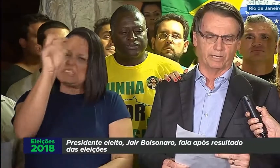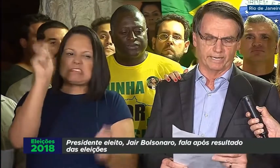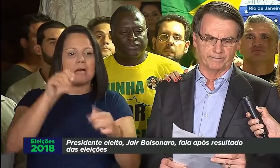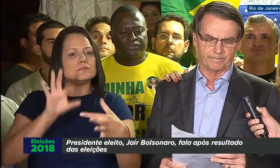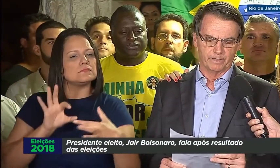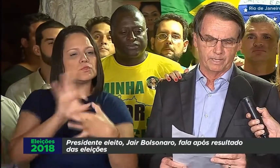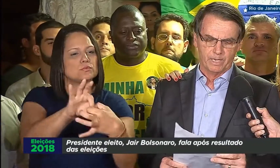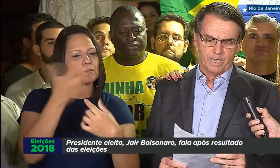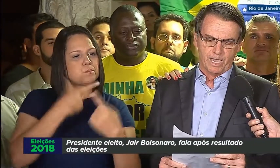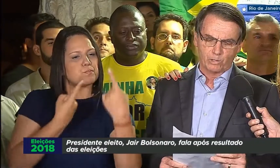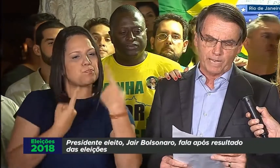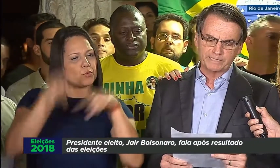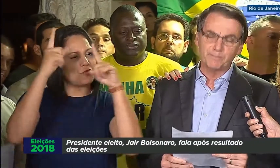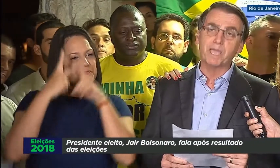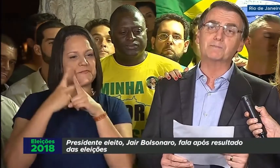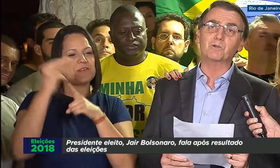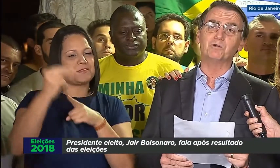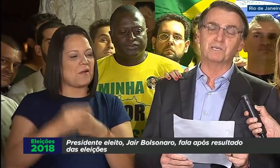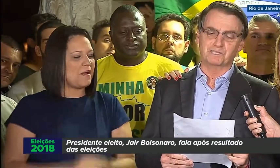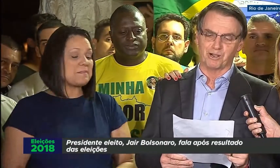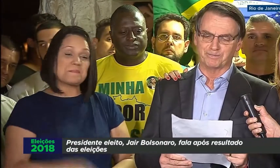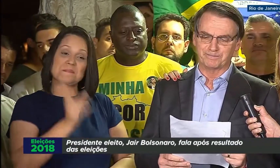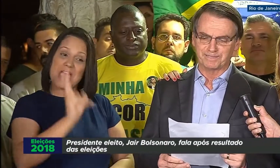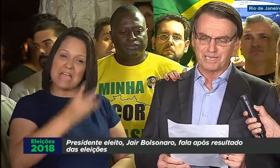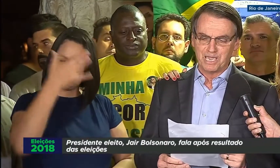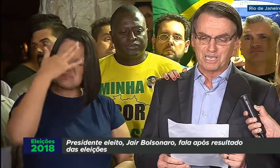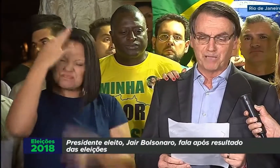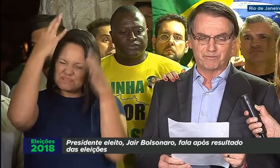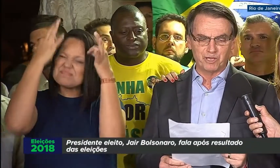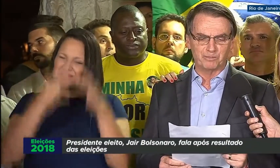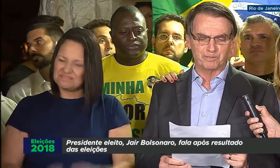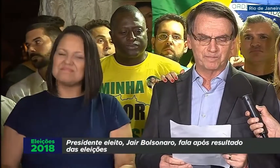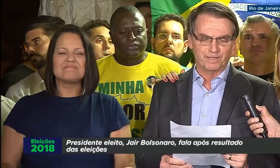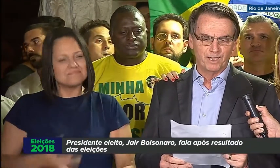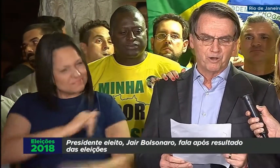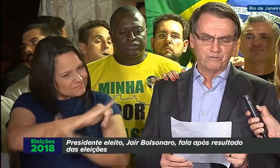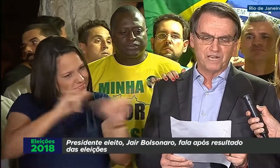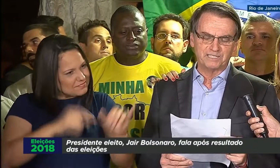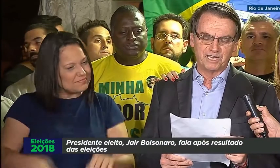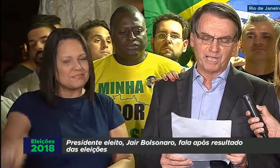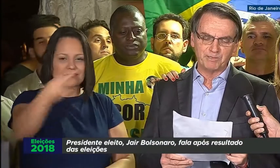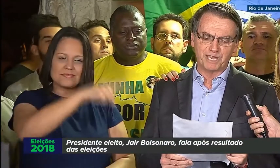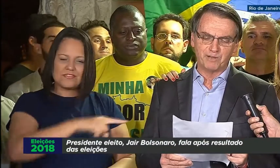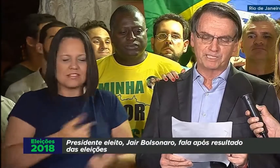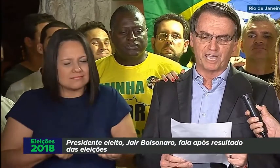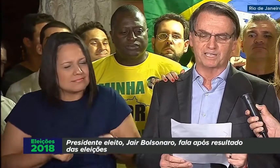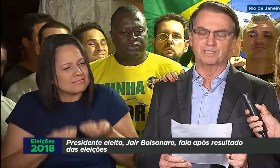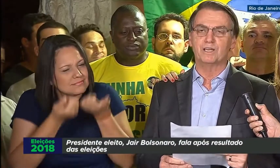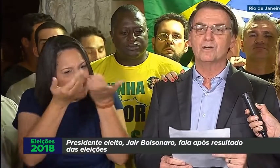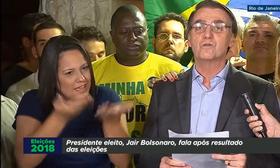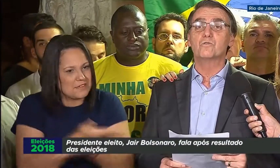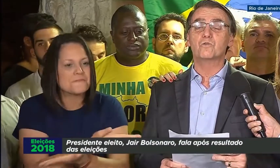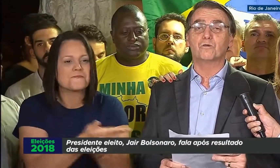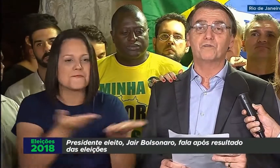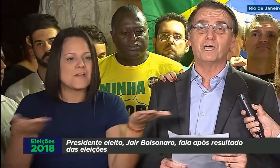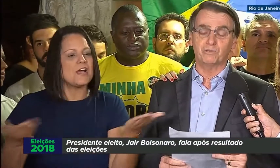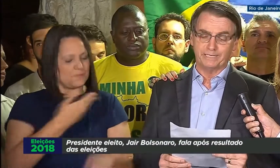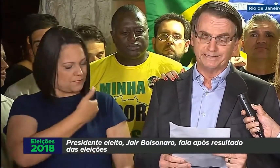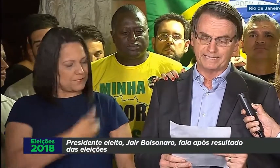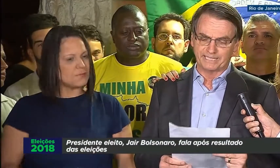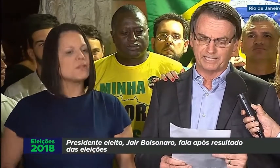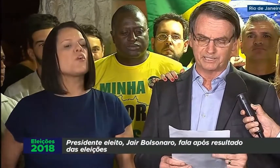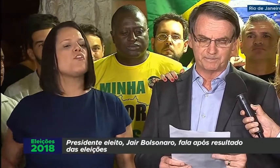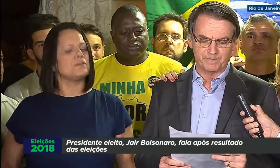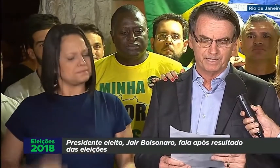essa vitória. É com essa mesma convicção que afirmo, ofereceremos a vocês um